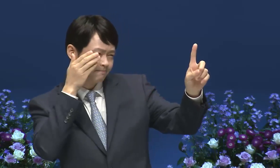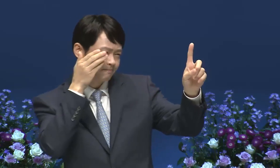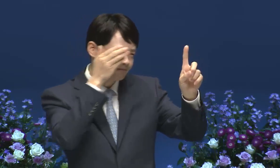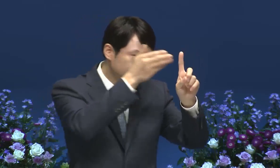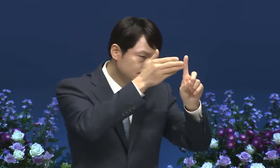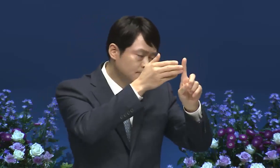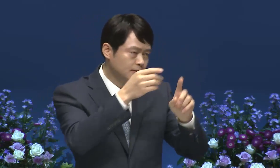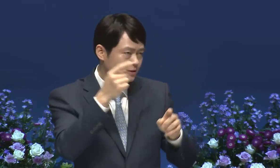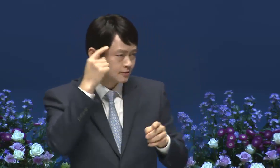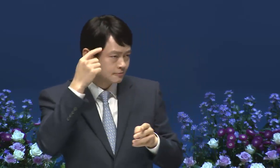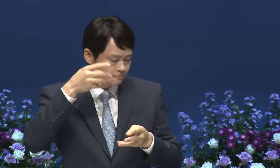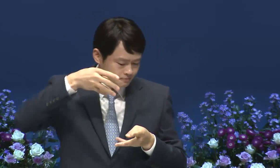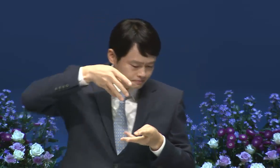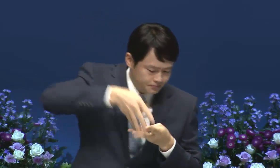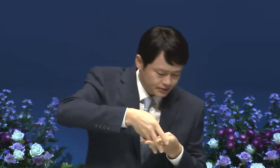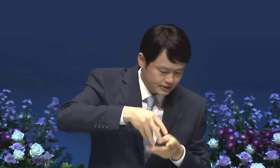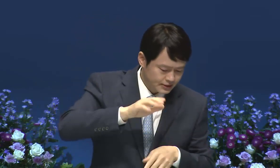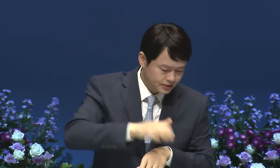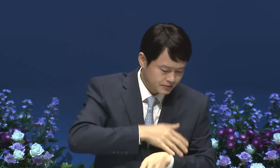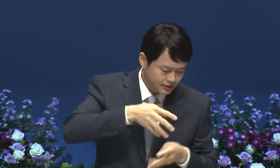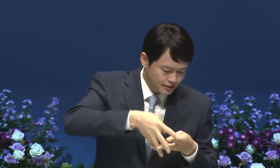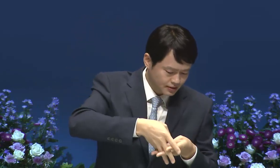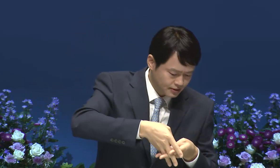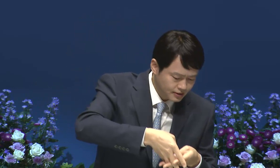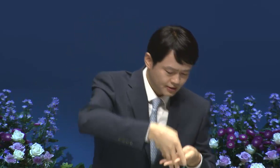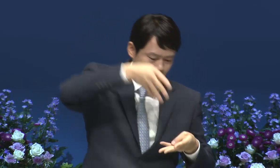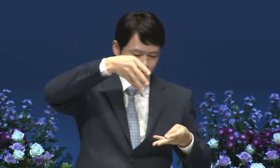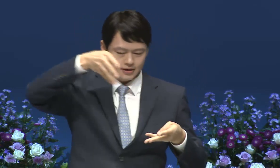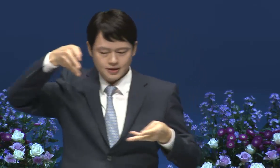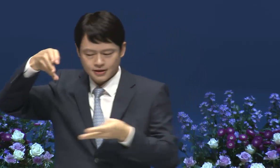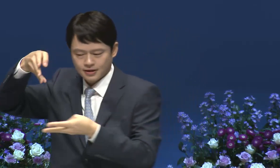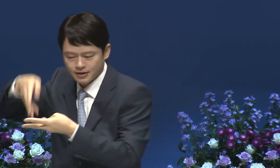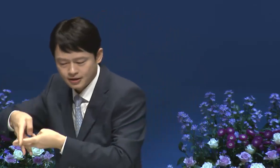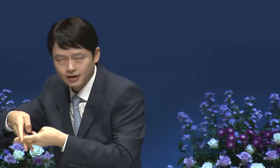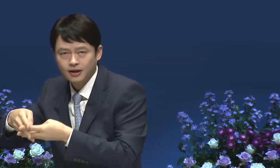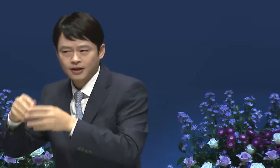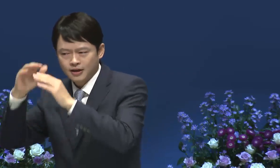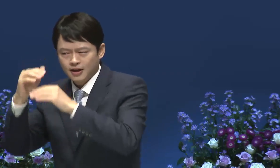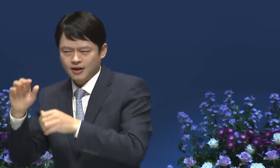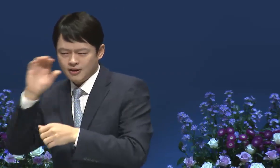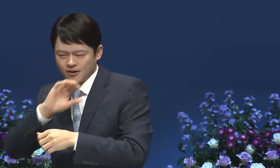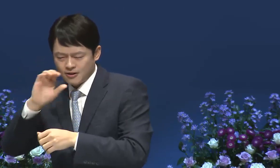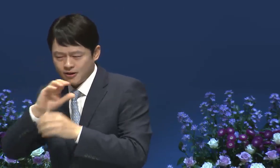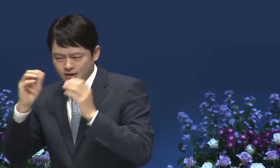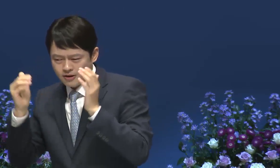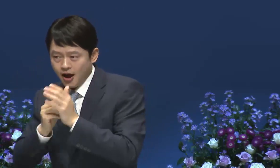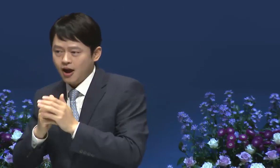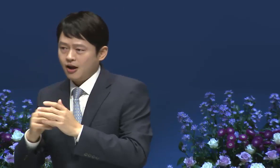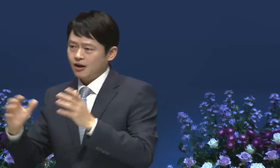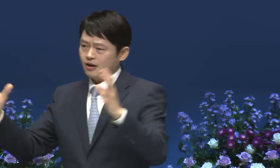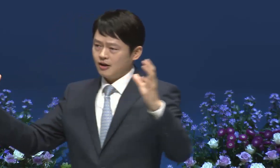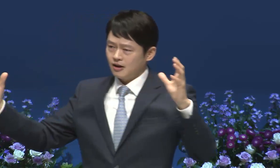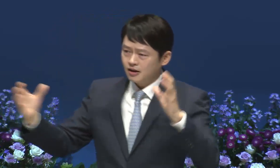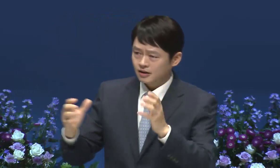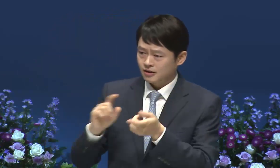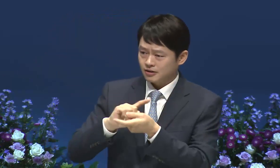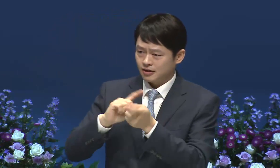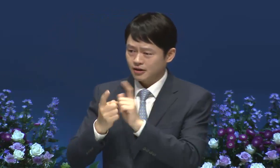또 우리가 오직 그리스도만 바라보겠다는 세상의 틀을 벗어나 그리스도의 틀로 가겠다는 그 언약 하나만